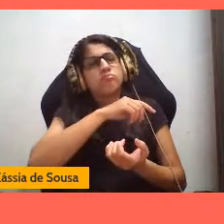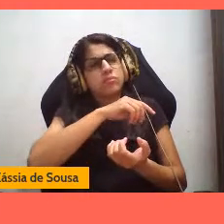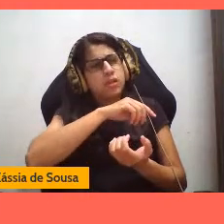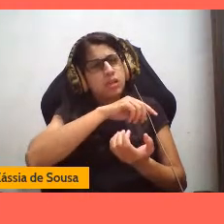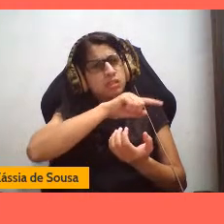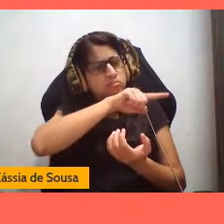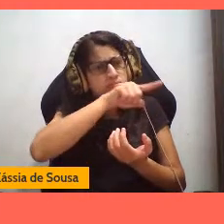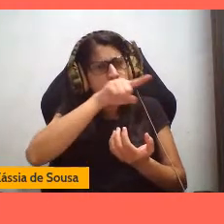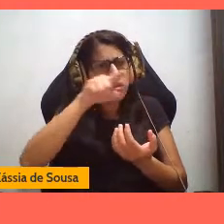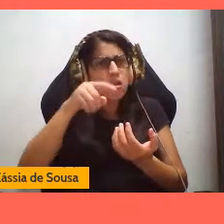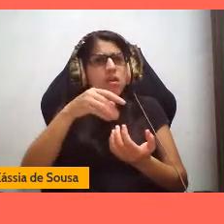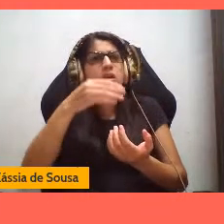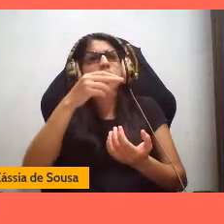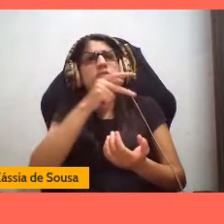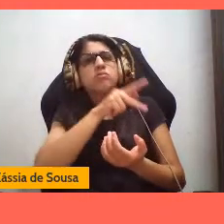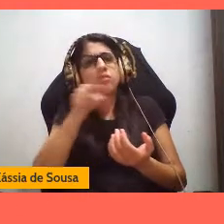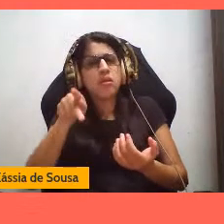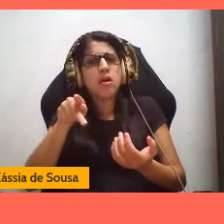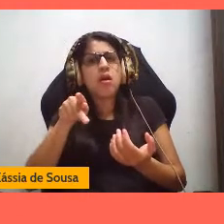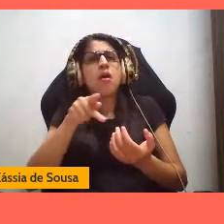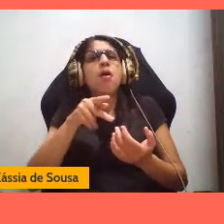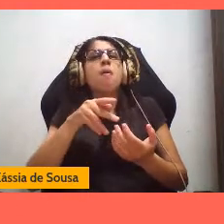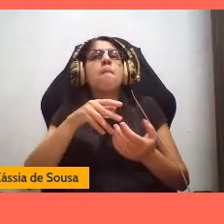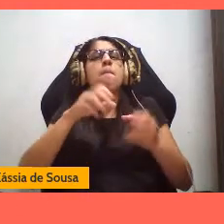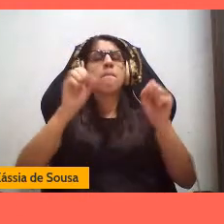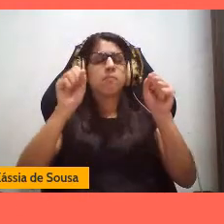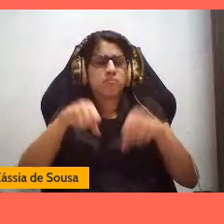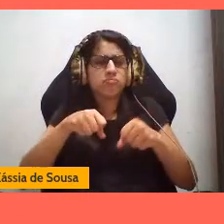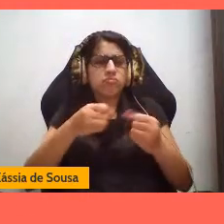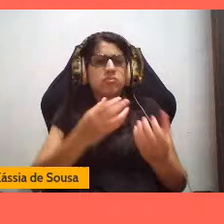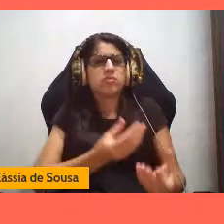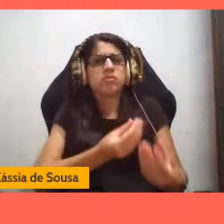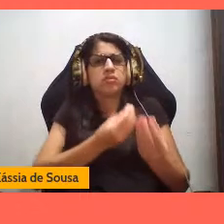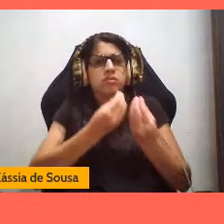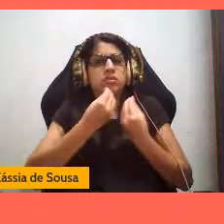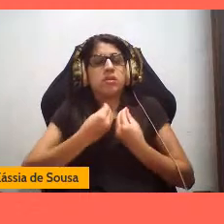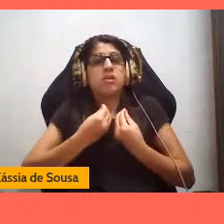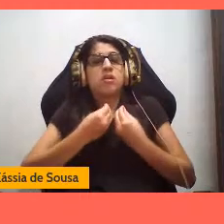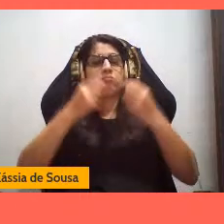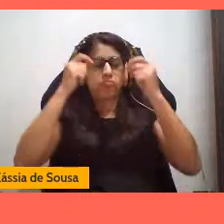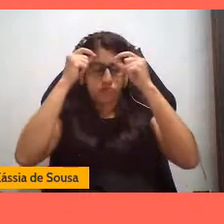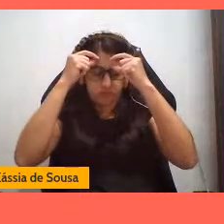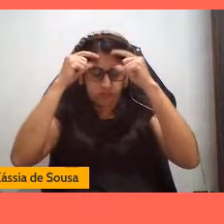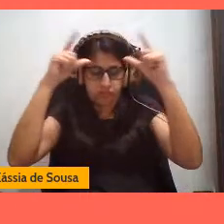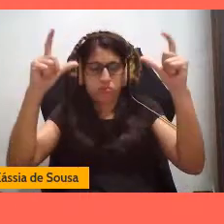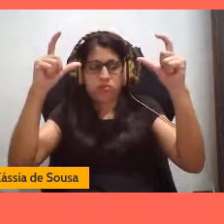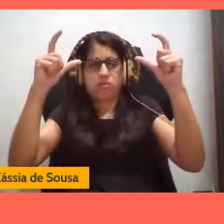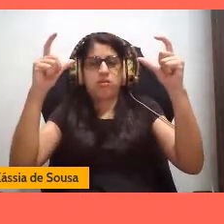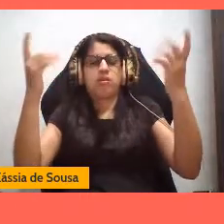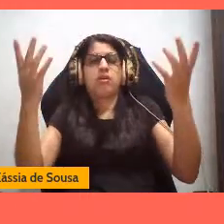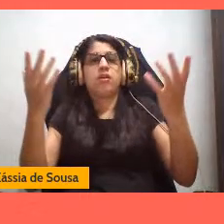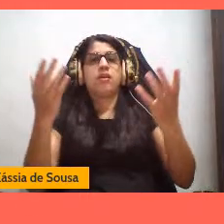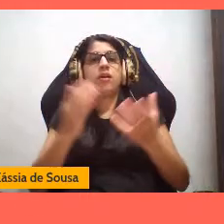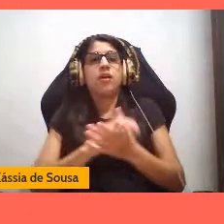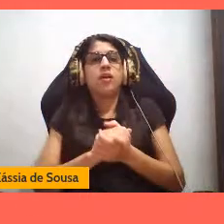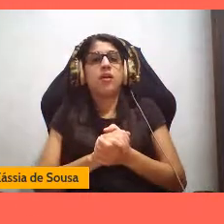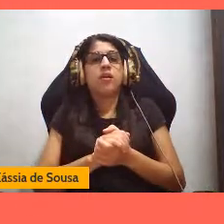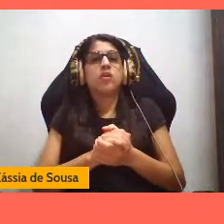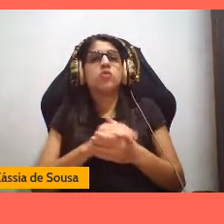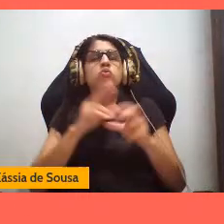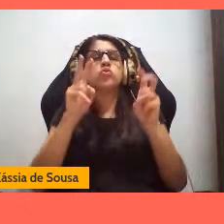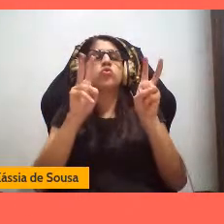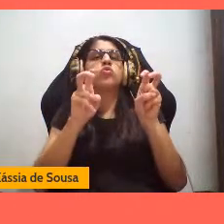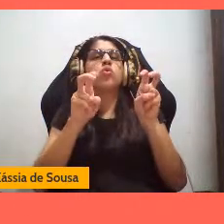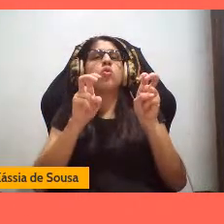também grandes contribuições, né? Porque fica a nossa fala sobre o que está acontecendo na